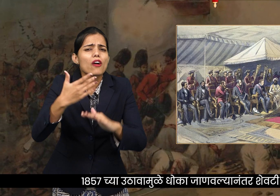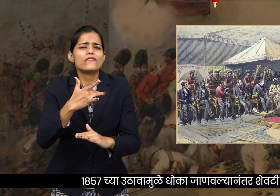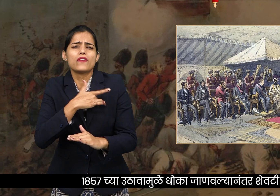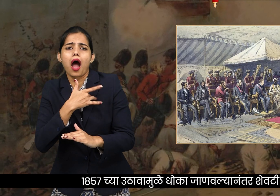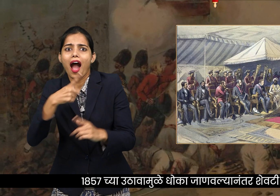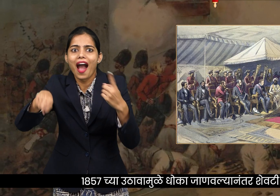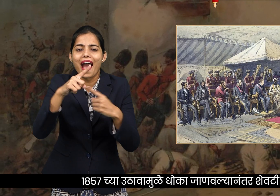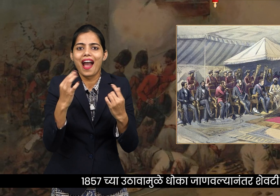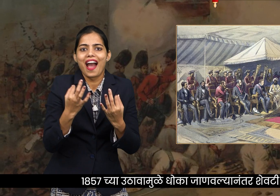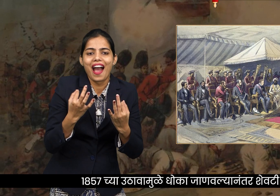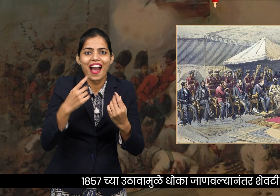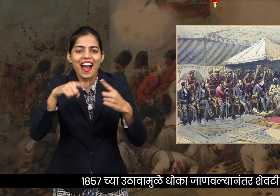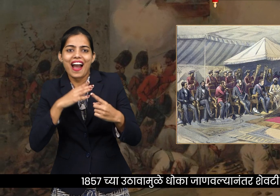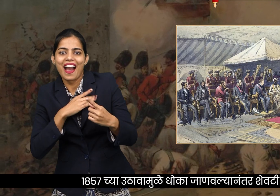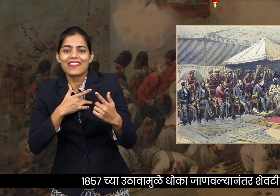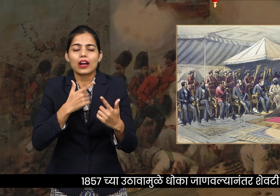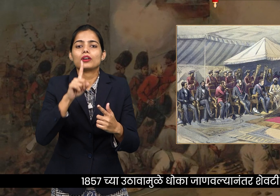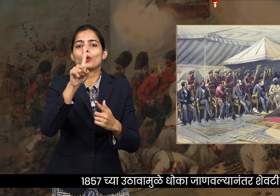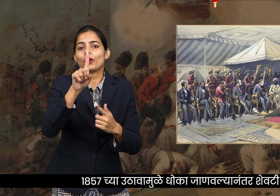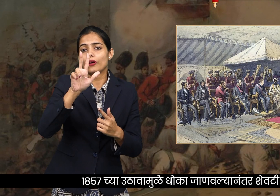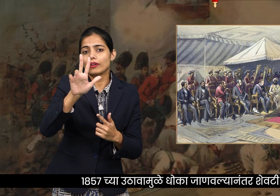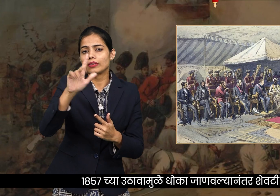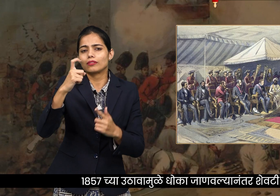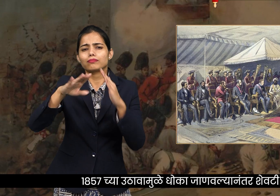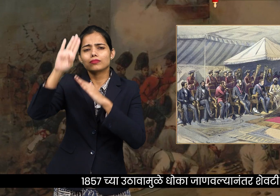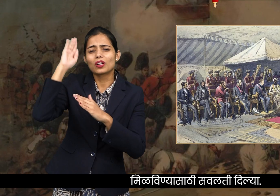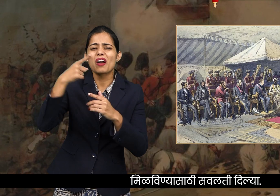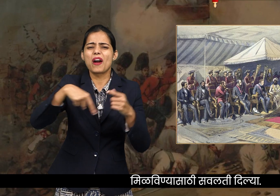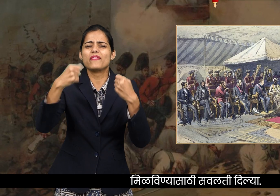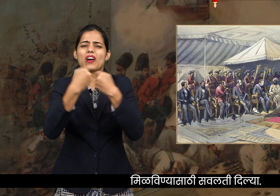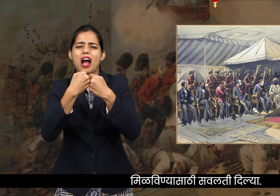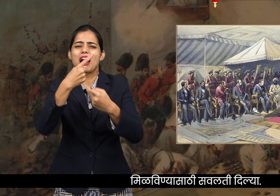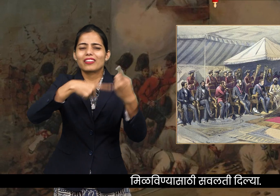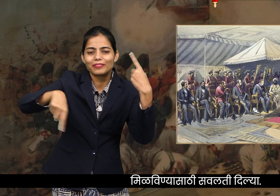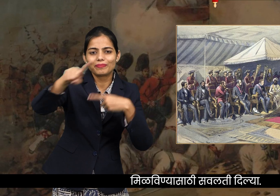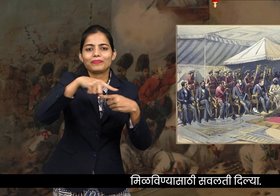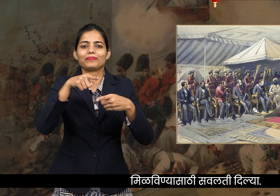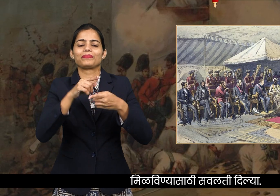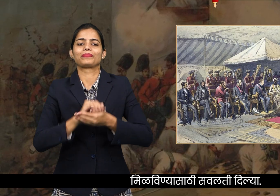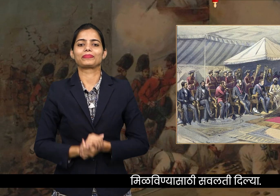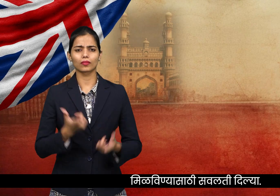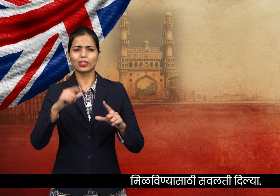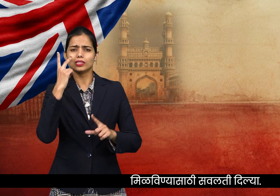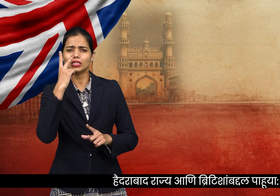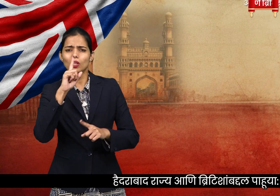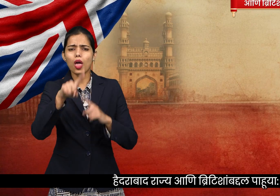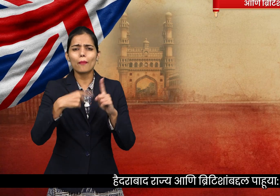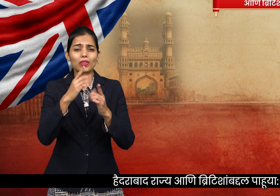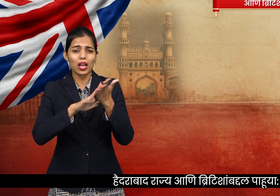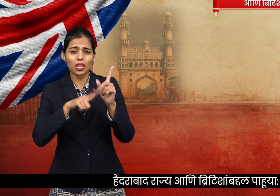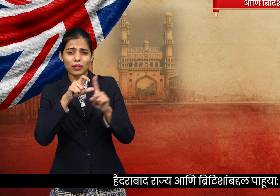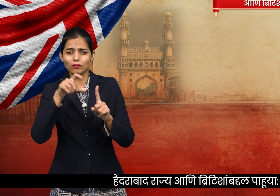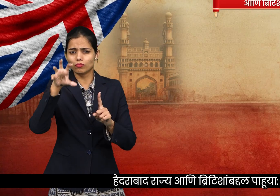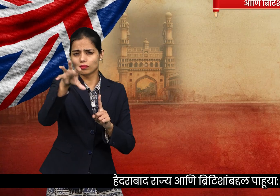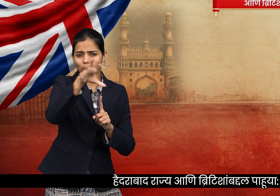उठावामुळे धोका जाणवल्यानंतर शेवटी पाठिंबा मिटविण्यासाठी सवलती दिल्या. हैदराबाद